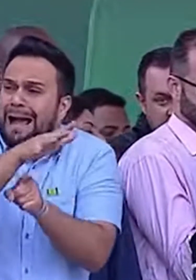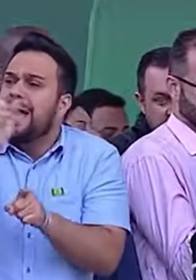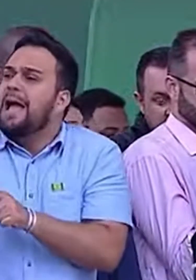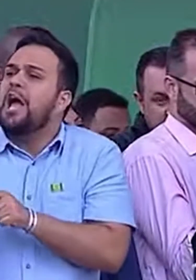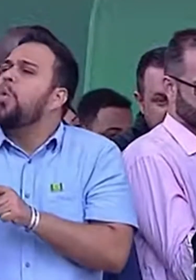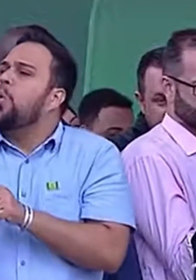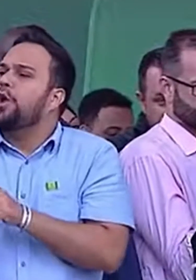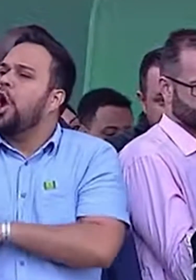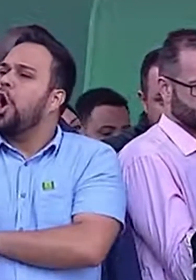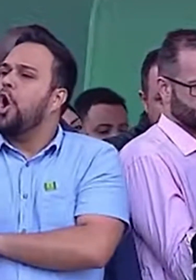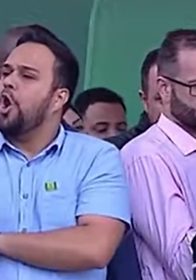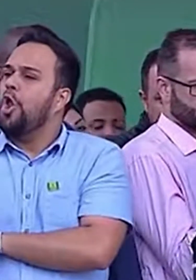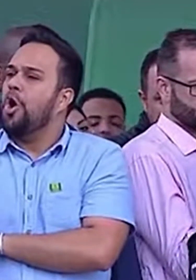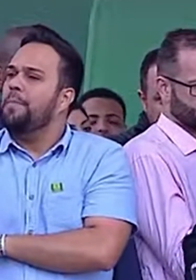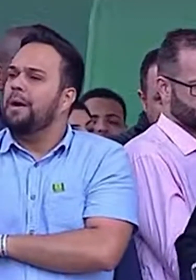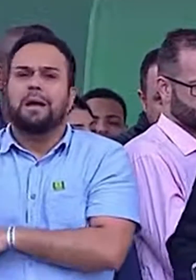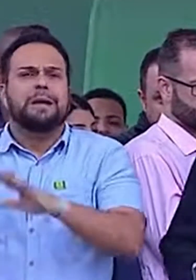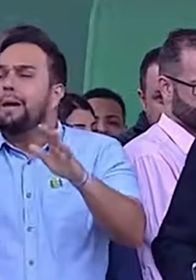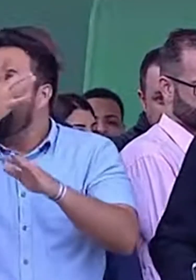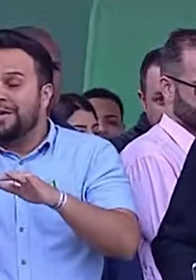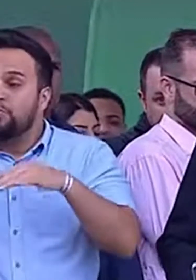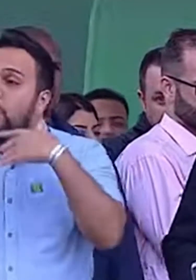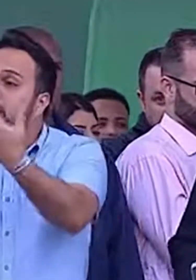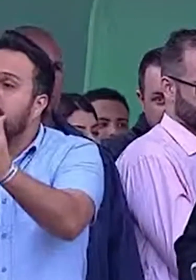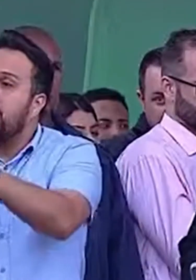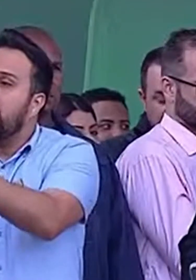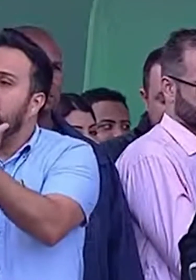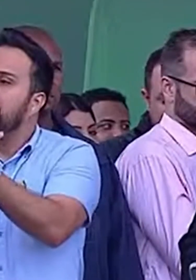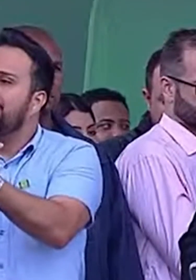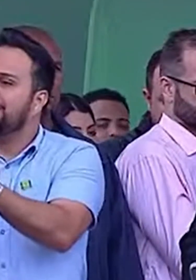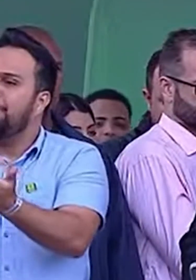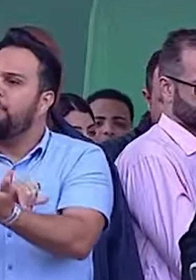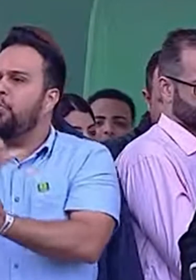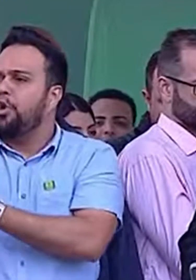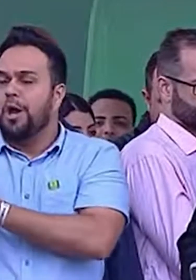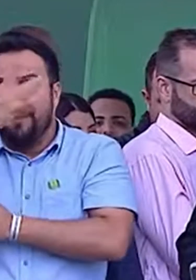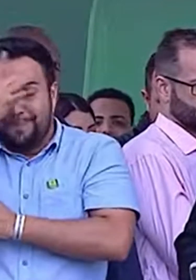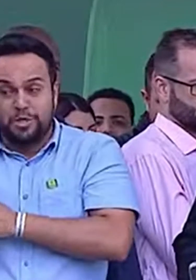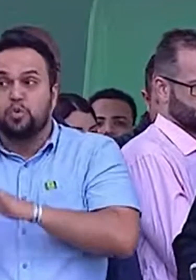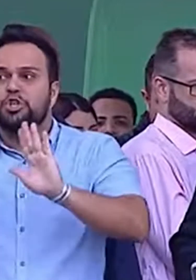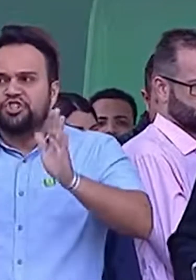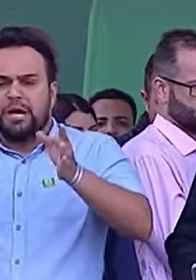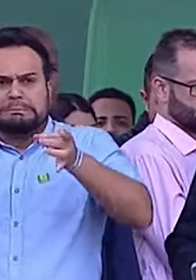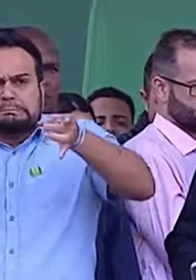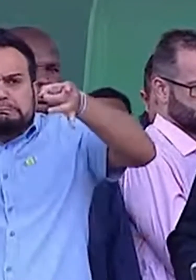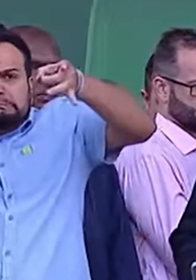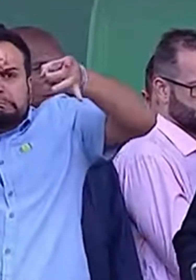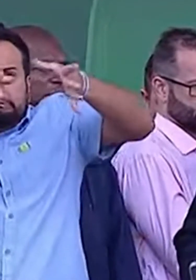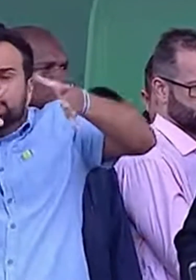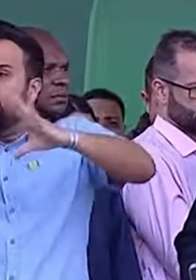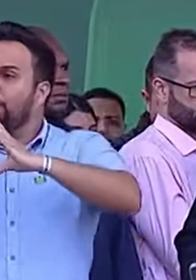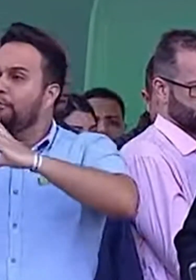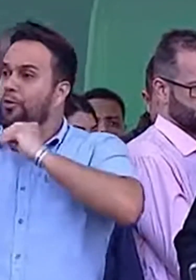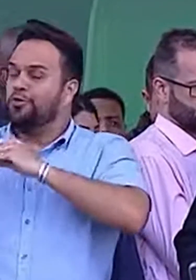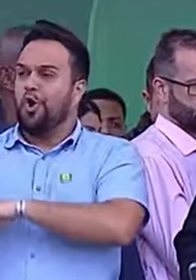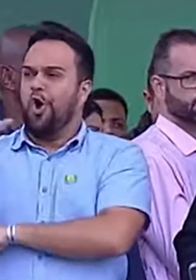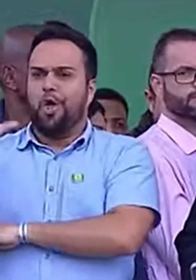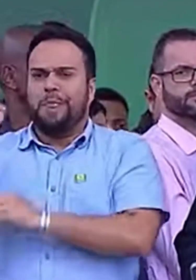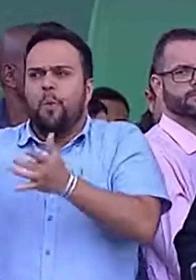o da emissão de passaporte São pessoas que já pensa em abandonar o seu país